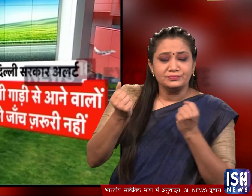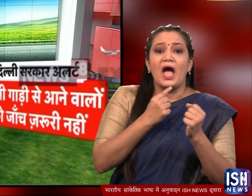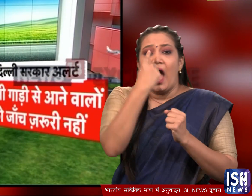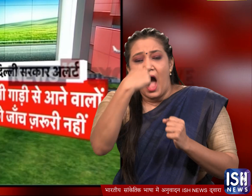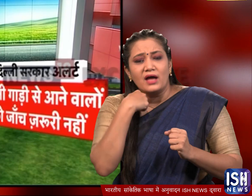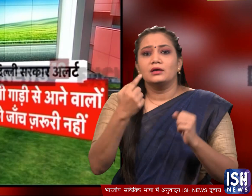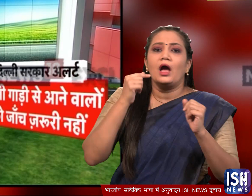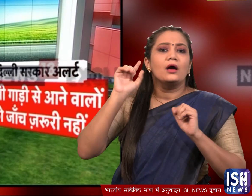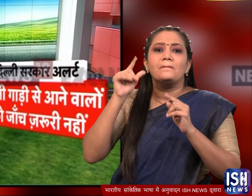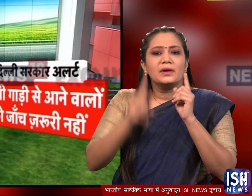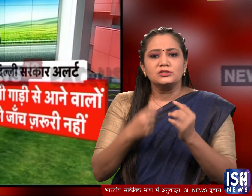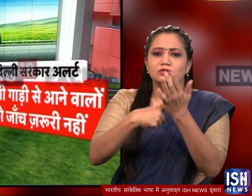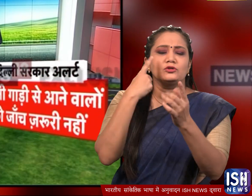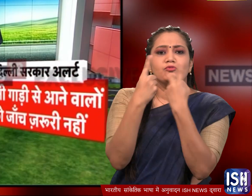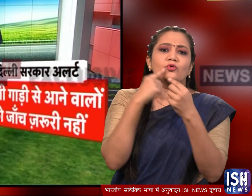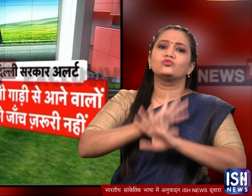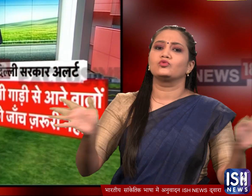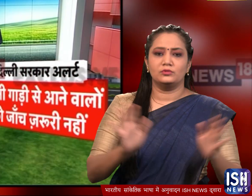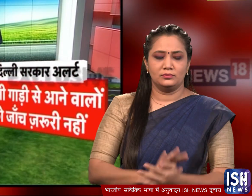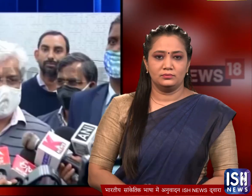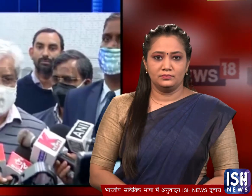लोगों को RT-PCR टेस्ट करवाने की जरूरत नहीं होगी।